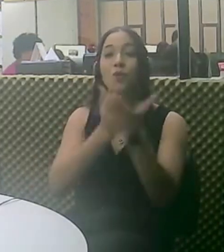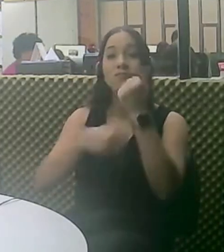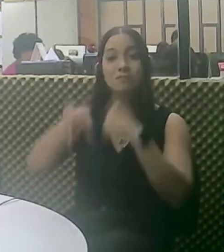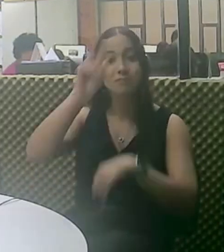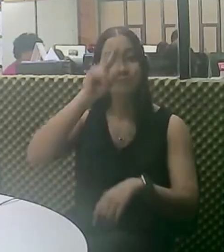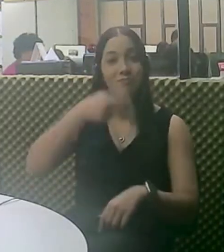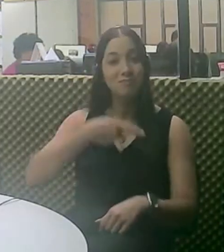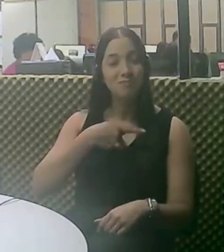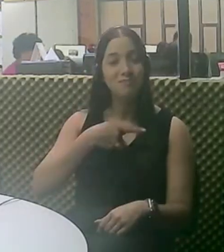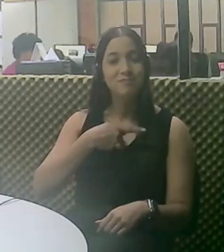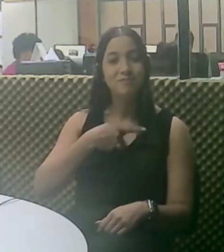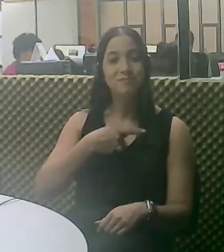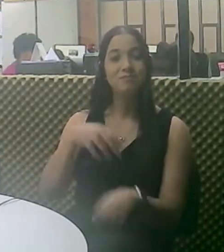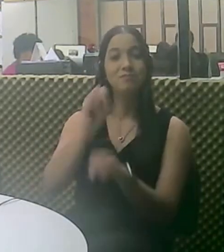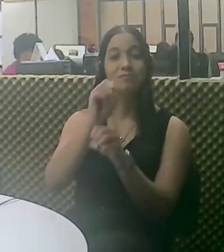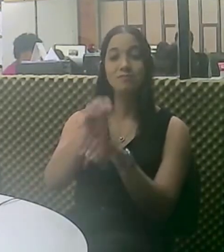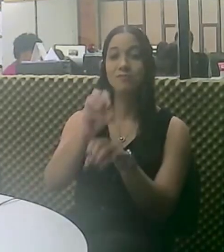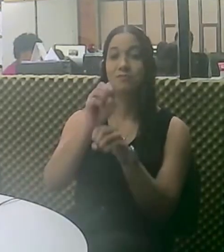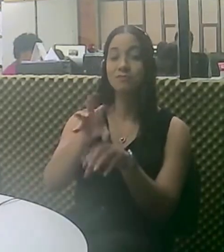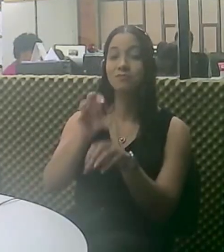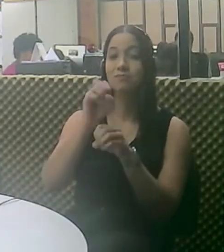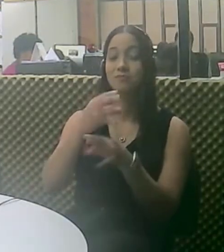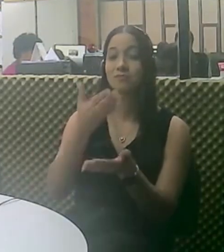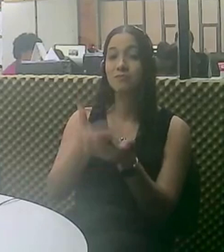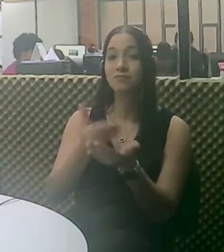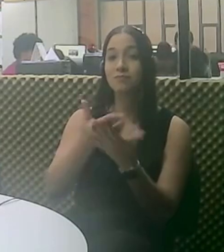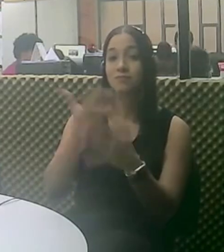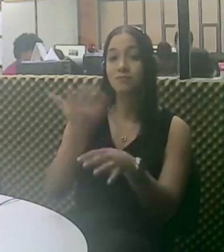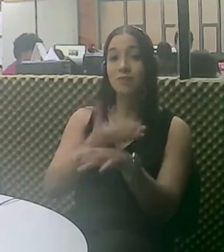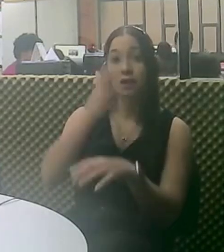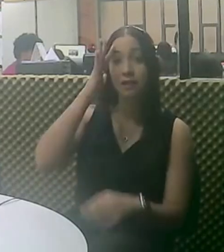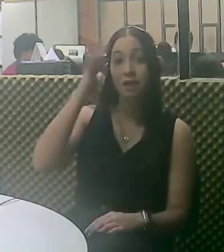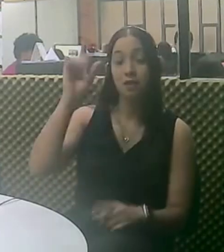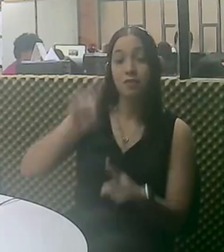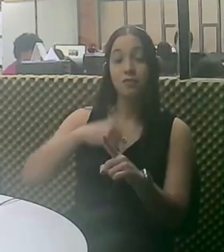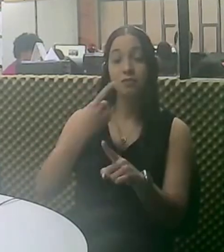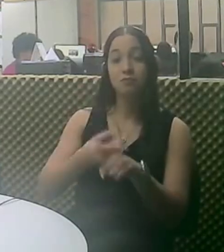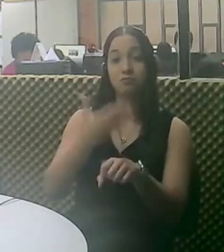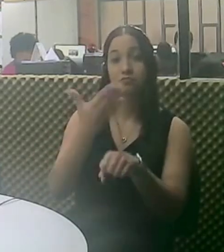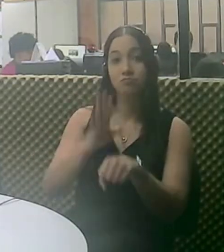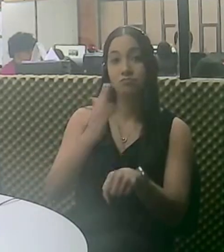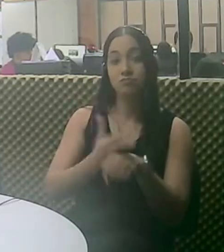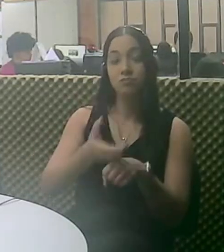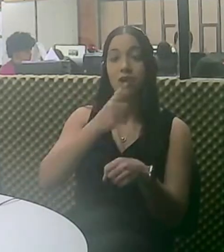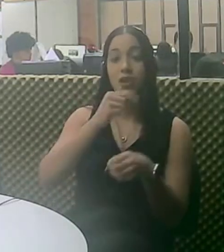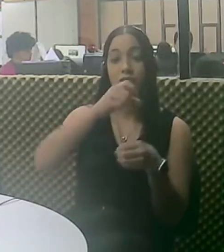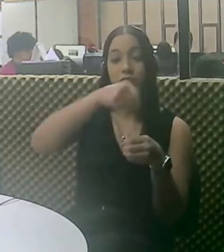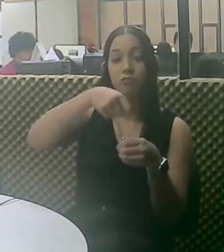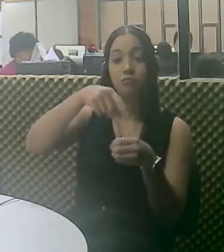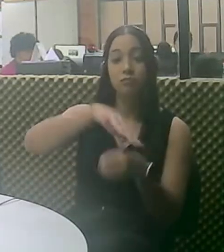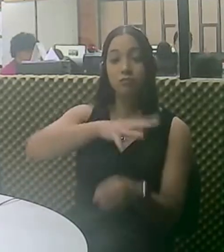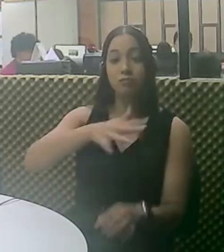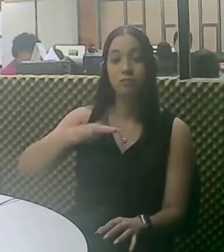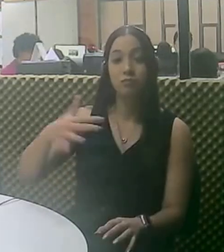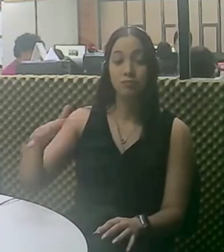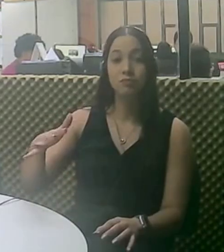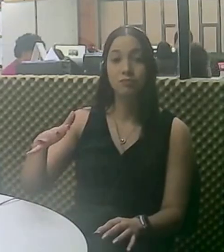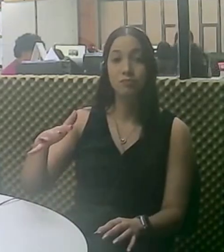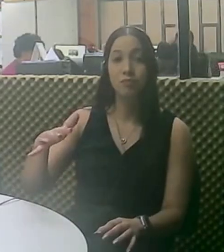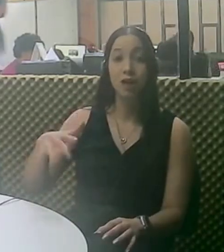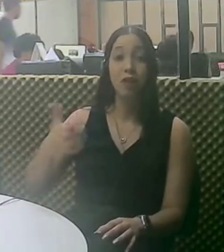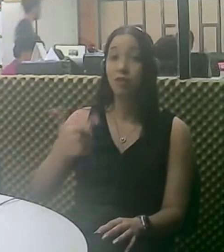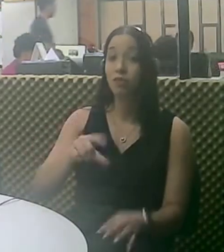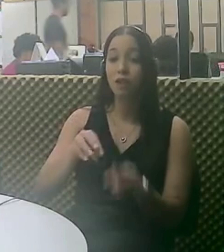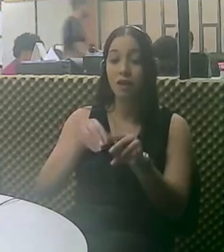próprio. Será ministrada ainda aula com conteúdo teórico e prático. A aquaponia é uma técnica de cultivo sem